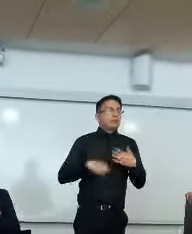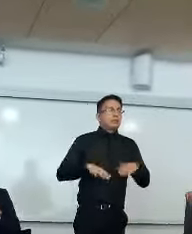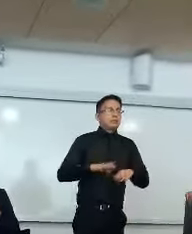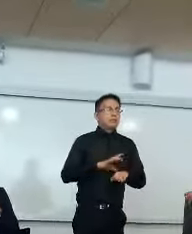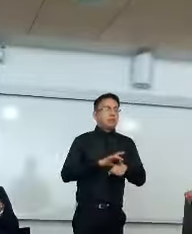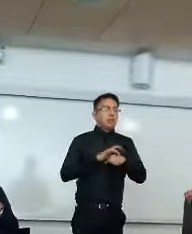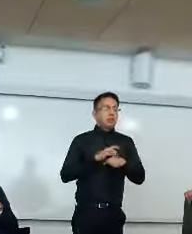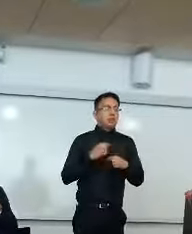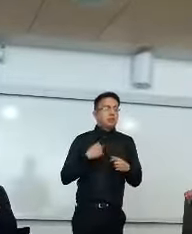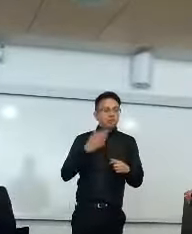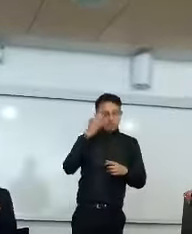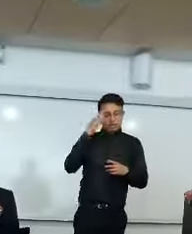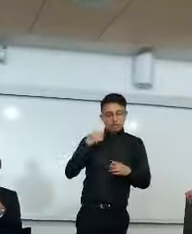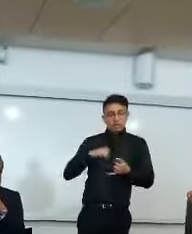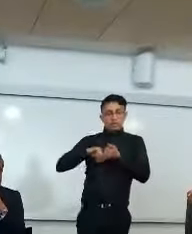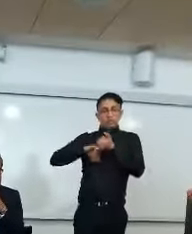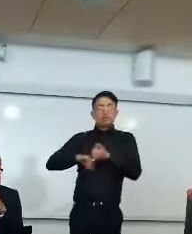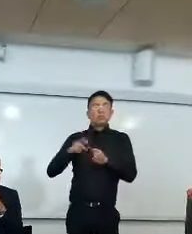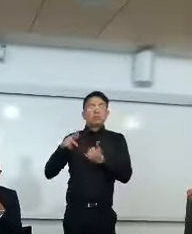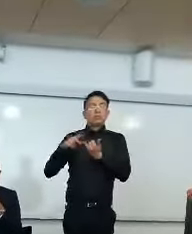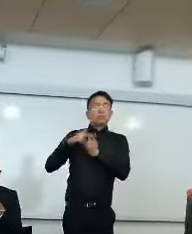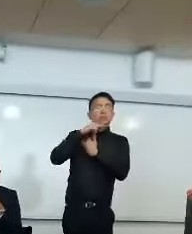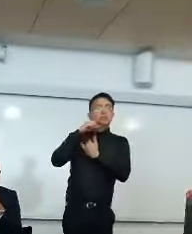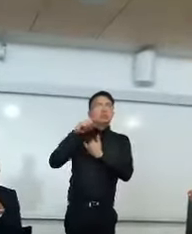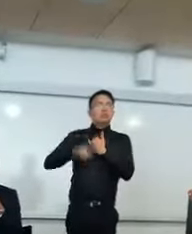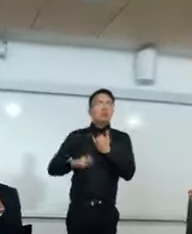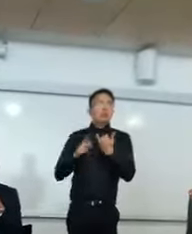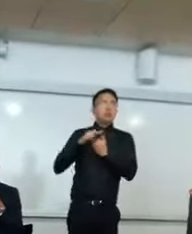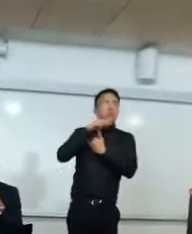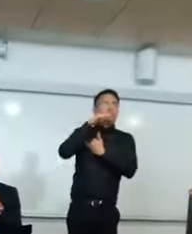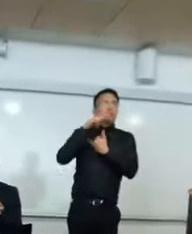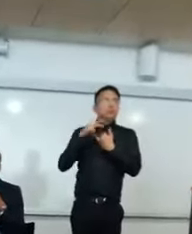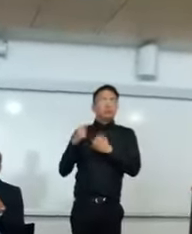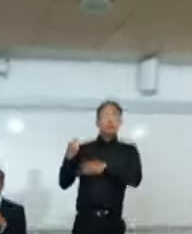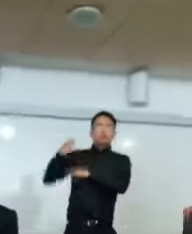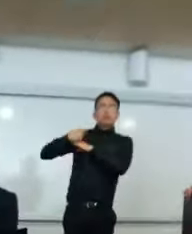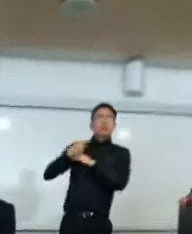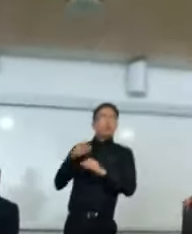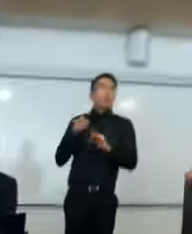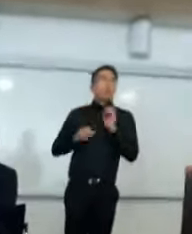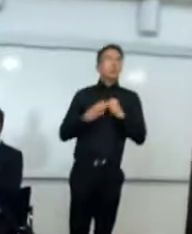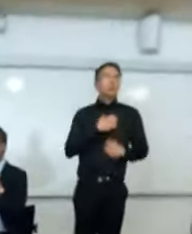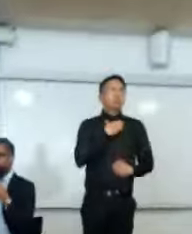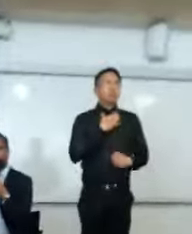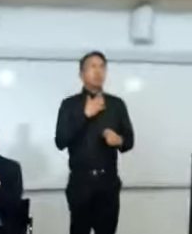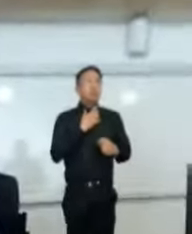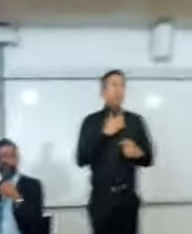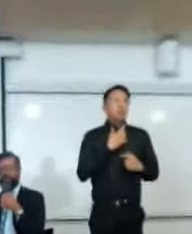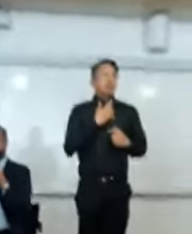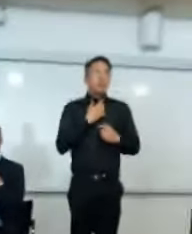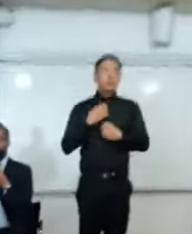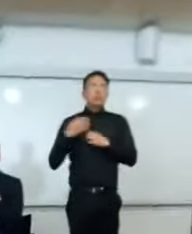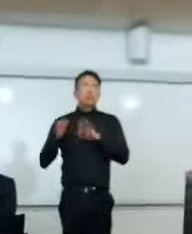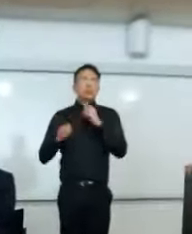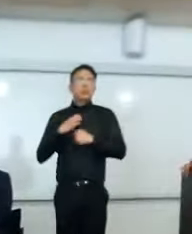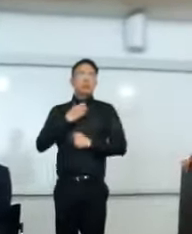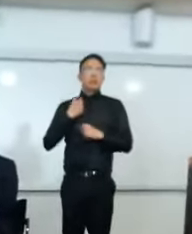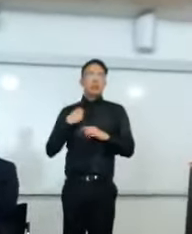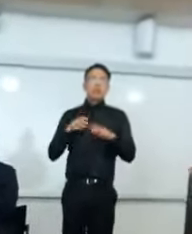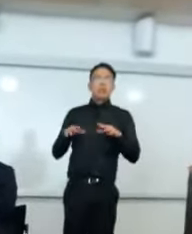que la declaró interdicta para que le hagan el proceso de esterilización. El procedimiento. Aquí vamos a tener un problema, y no sé cómo decirlo,